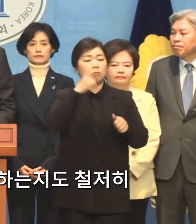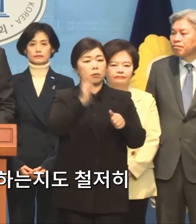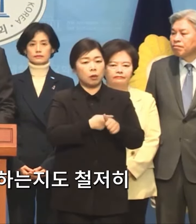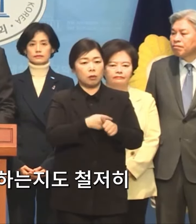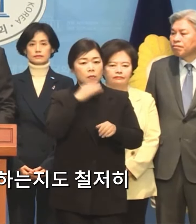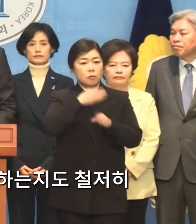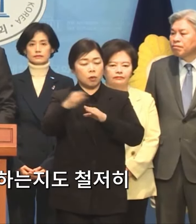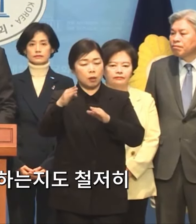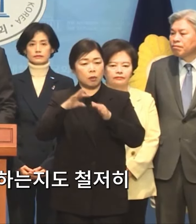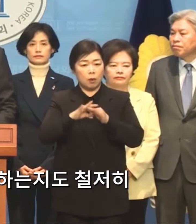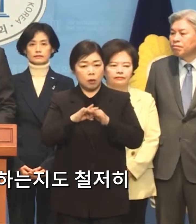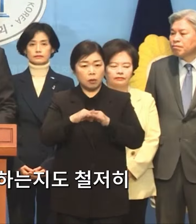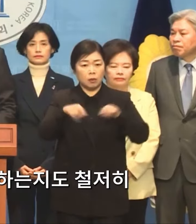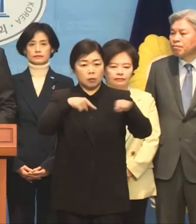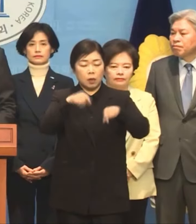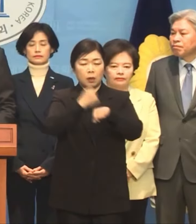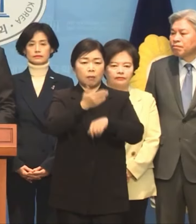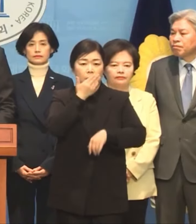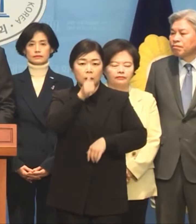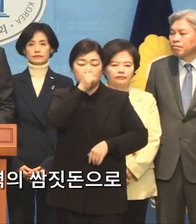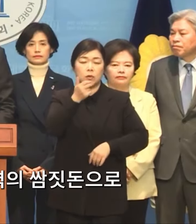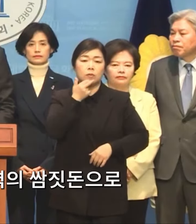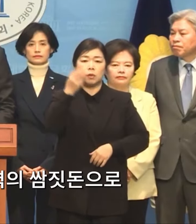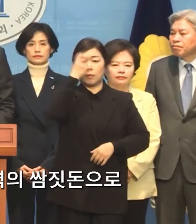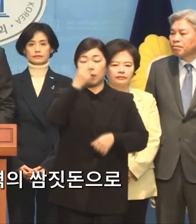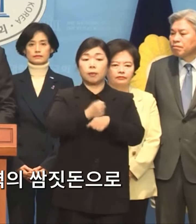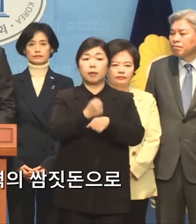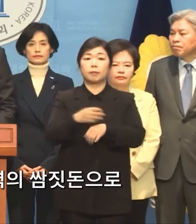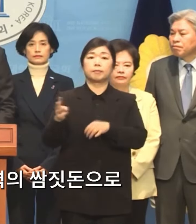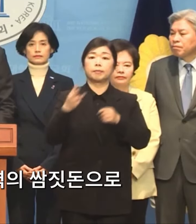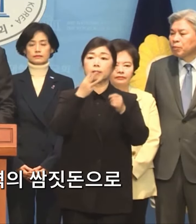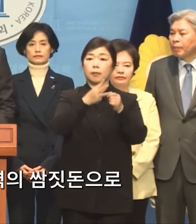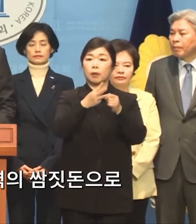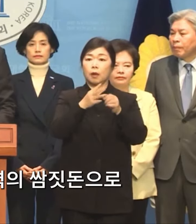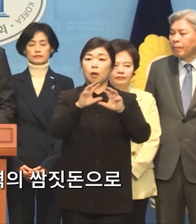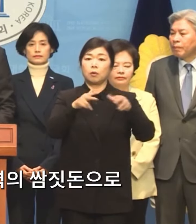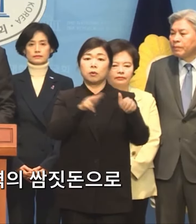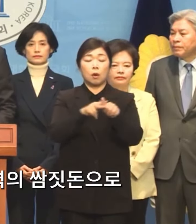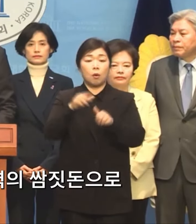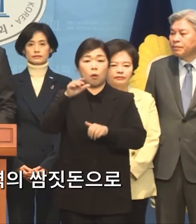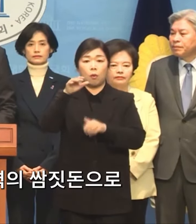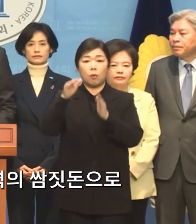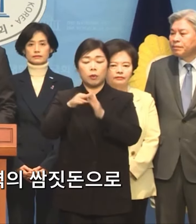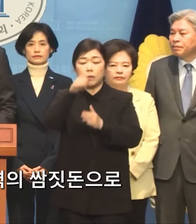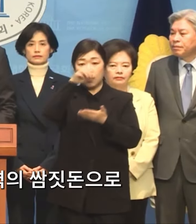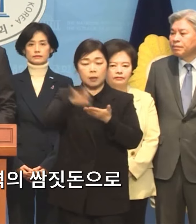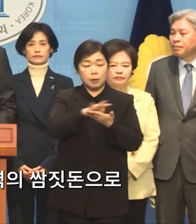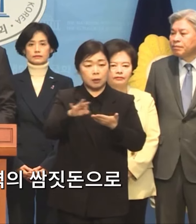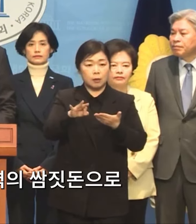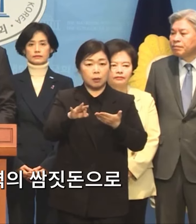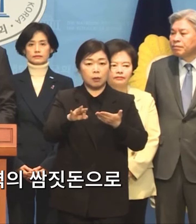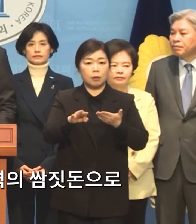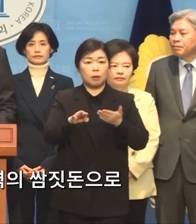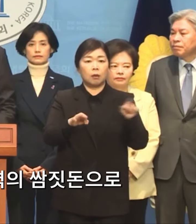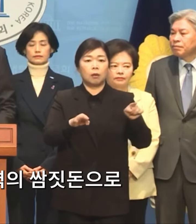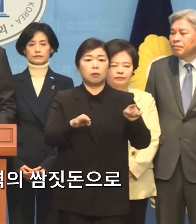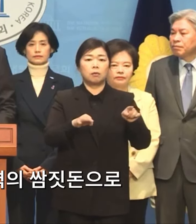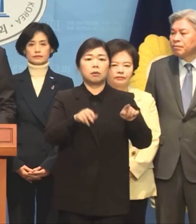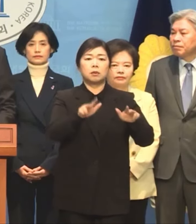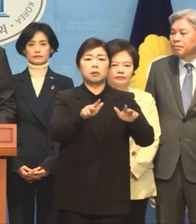유지하는지 철저히 감하겠습니다 셋 국정원 예산이 집권 세력의 짓 돈으로